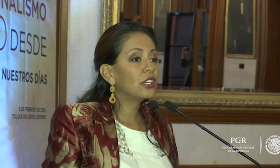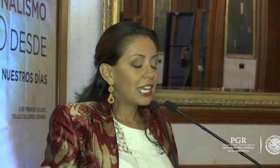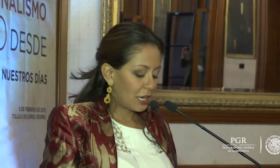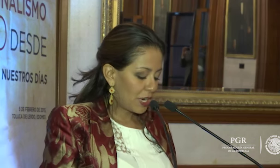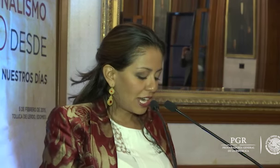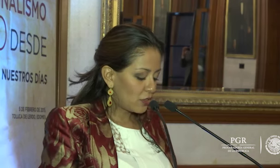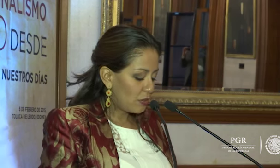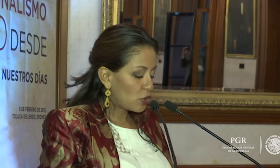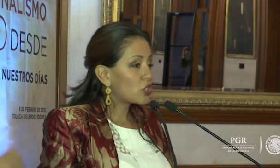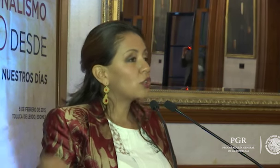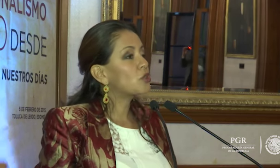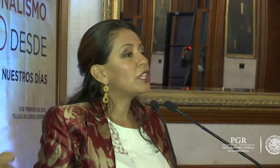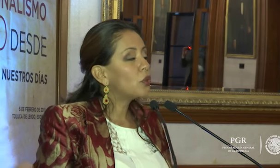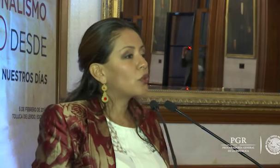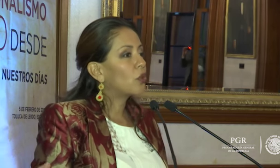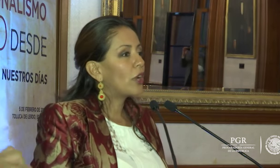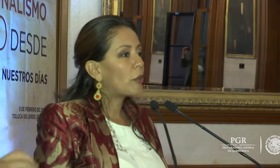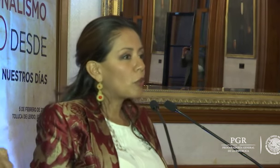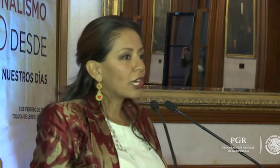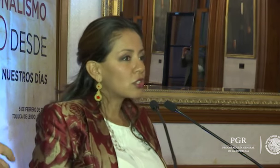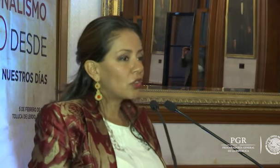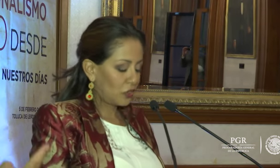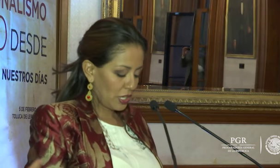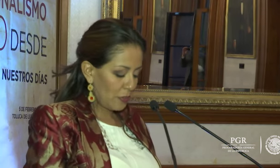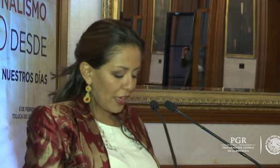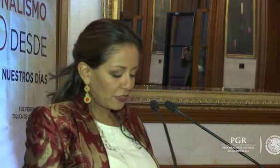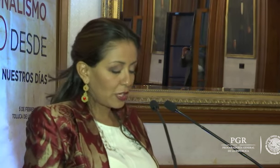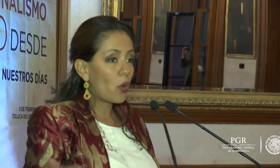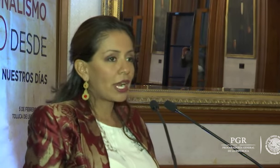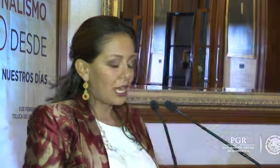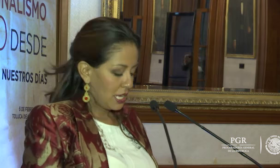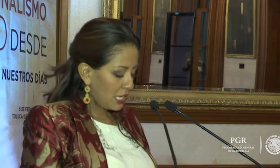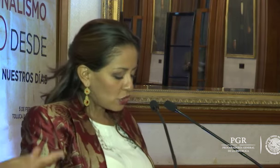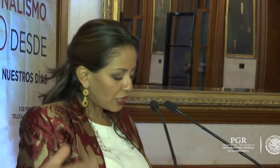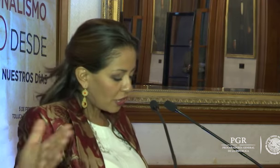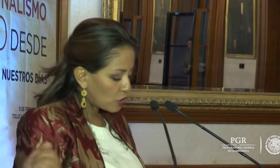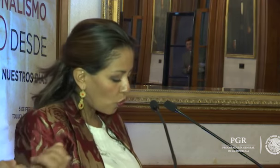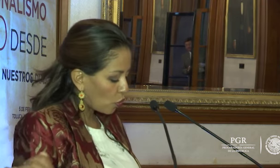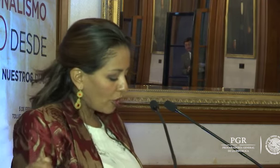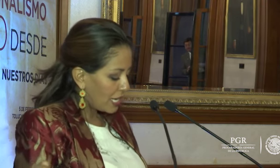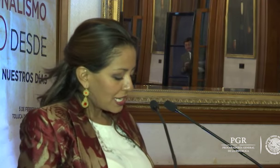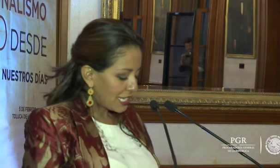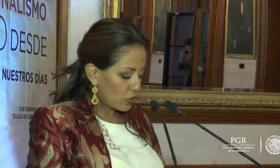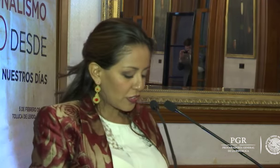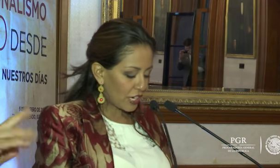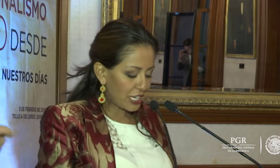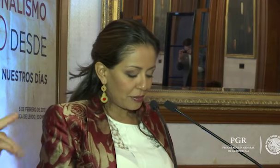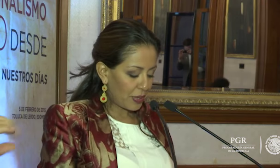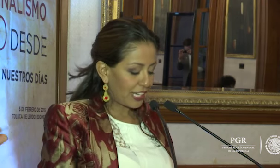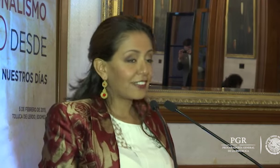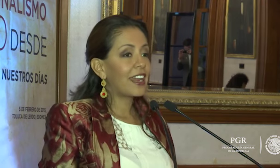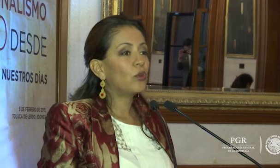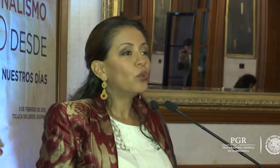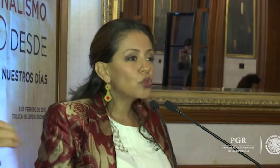nación que para el año de 1821, con la promulgación del Plan de Iguala y los Tratados de Córdoba, se